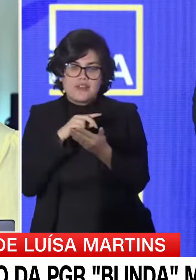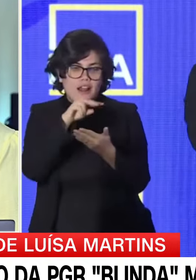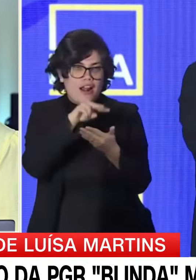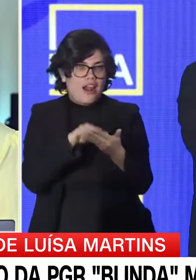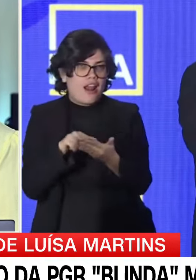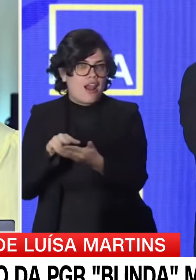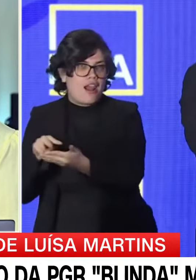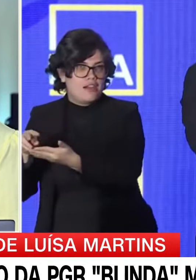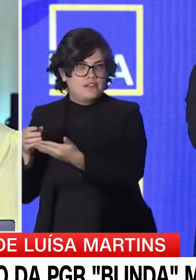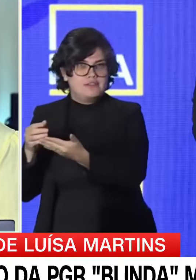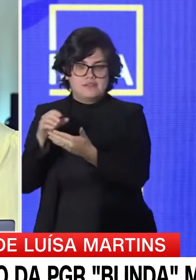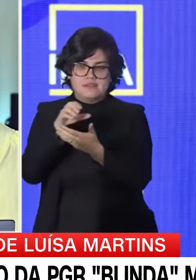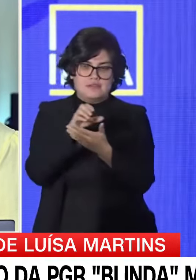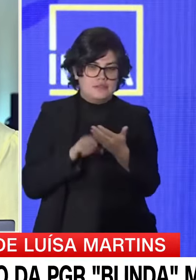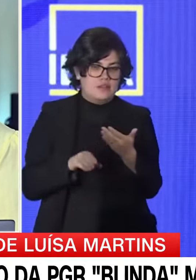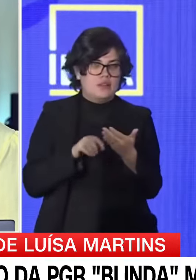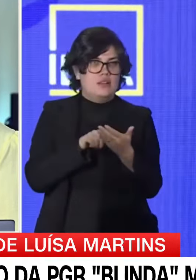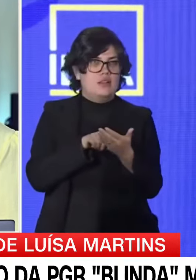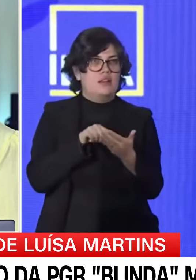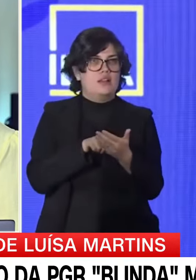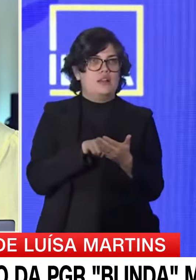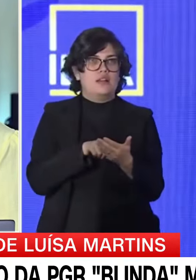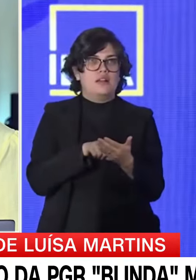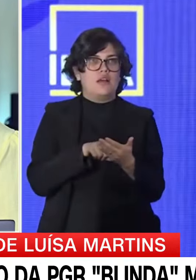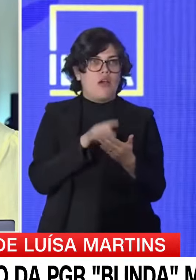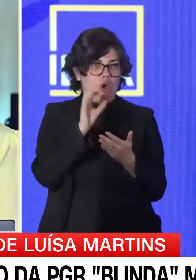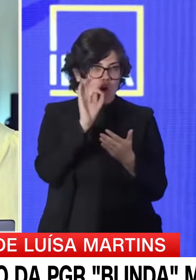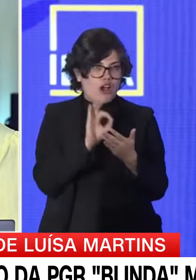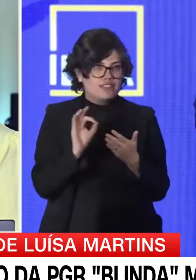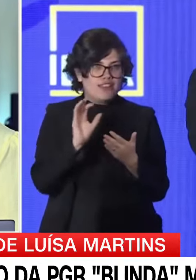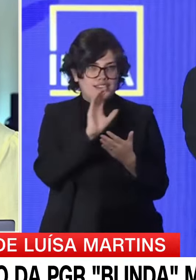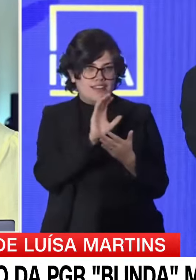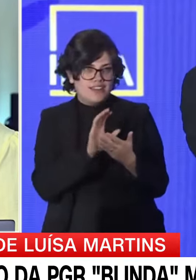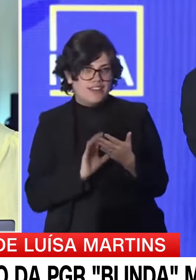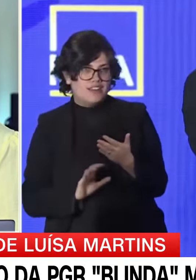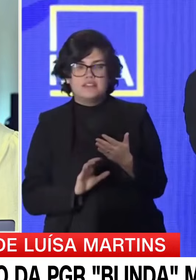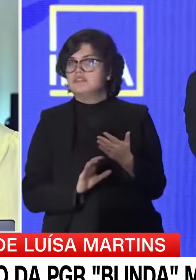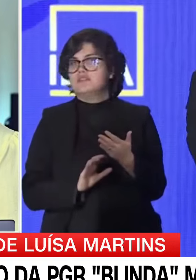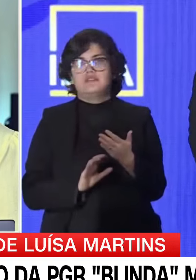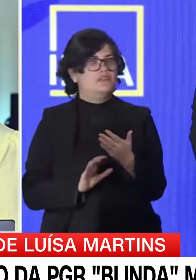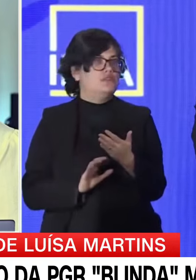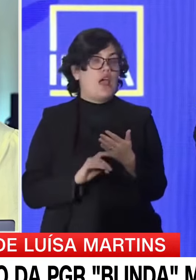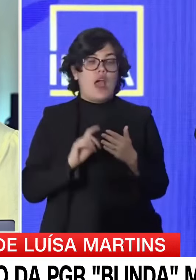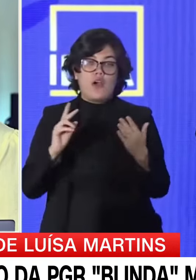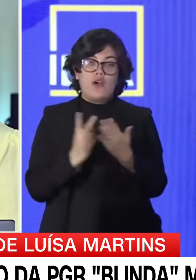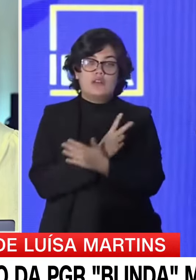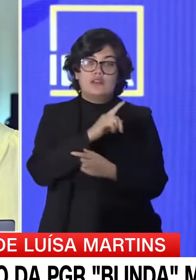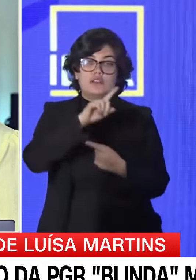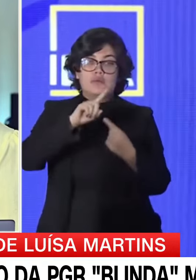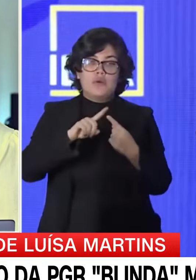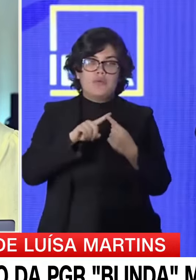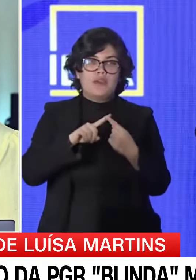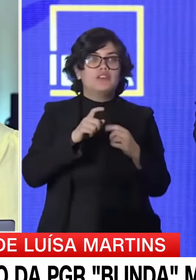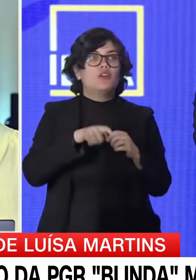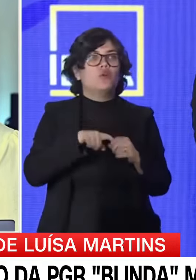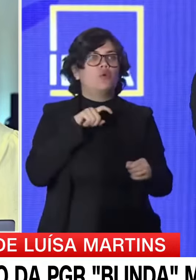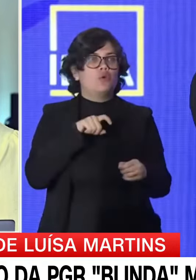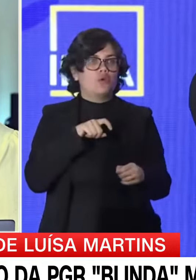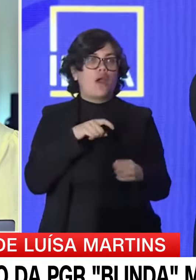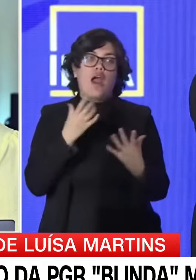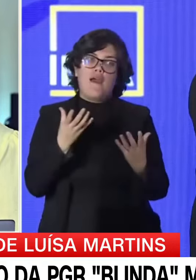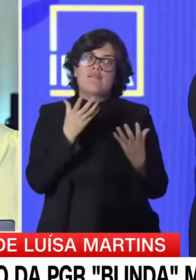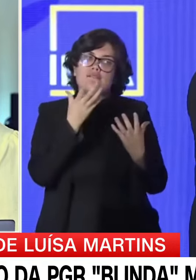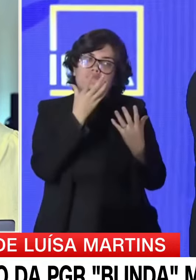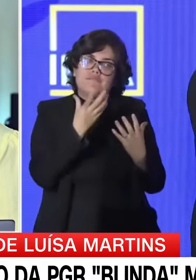legalidade que não haveria ali uma uma tentativa de manipular informações e que eh havia